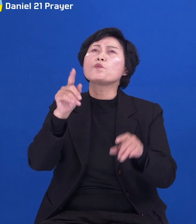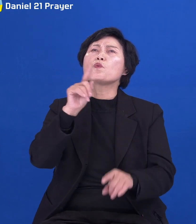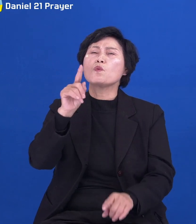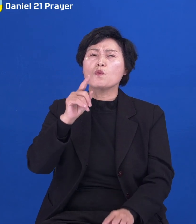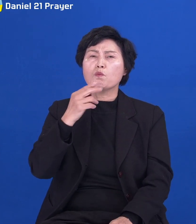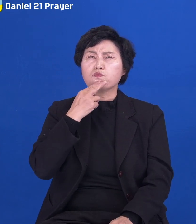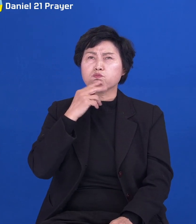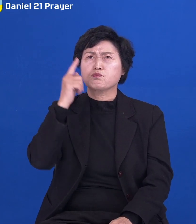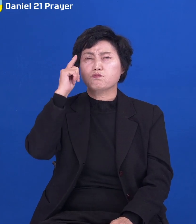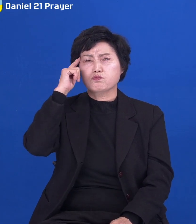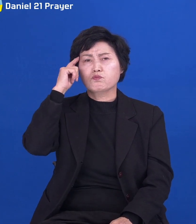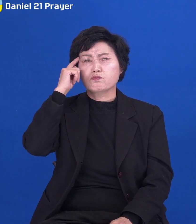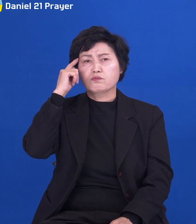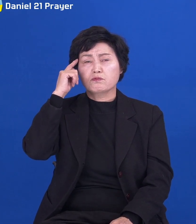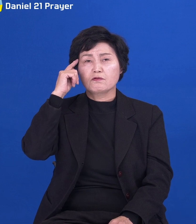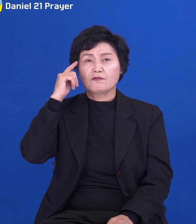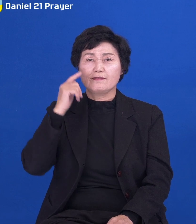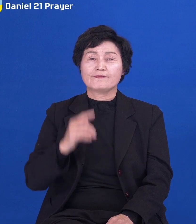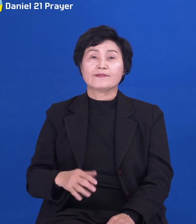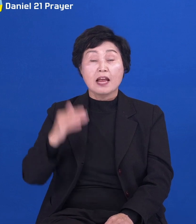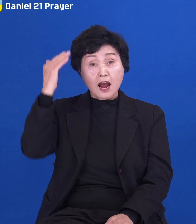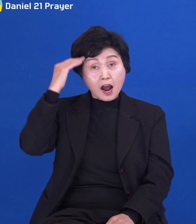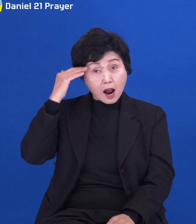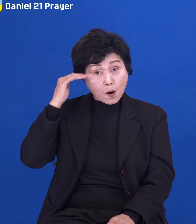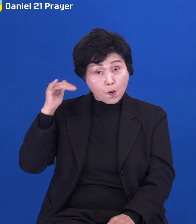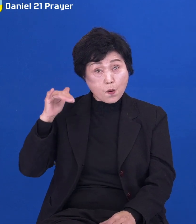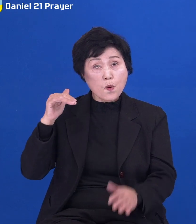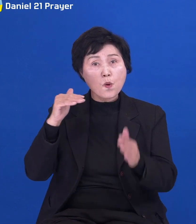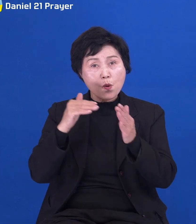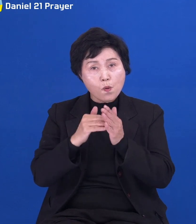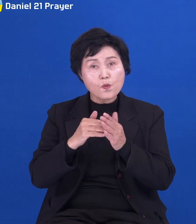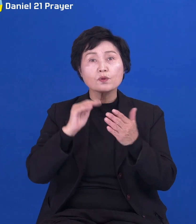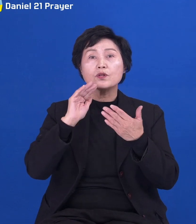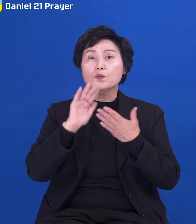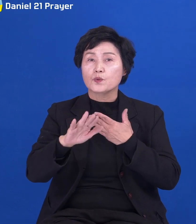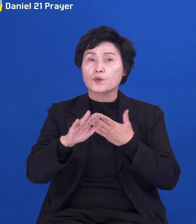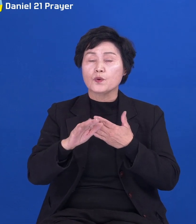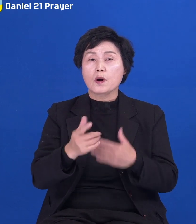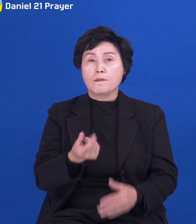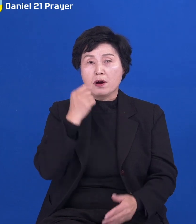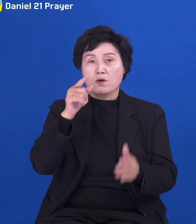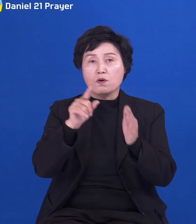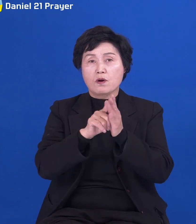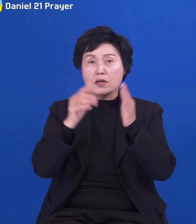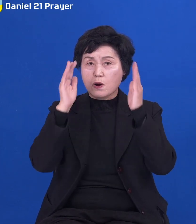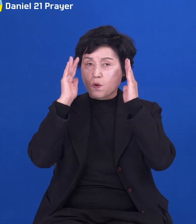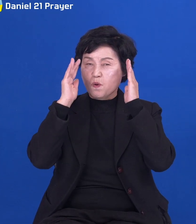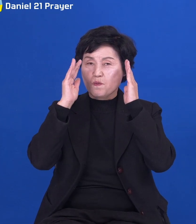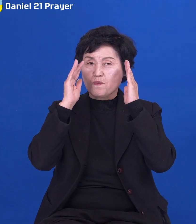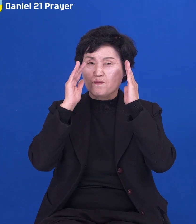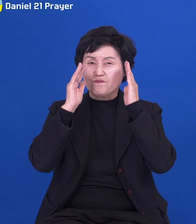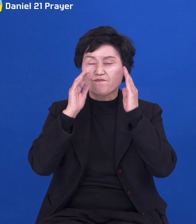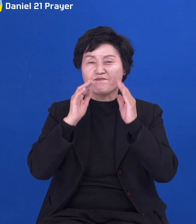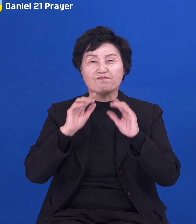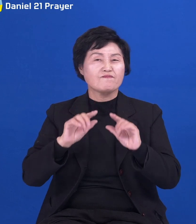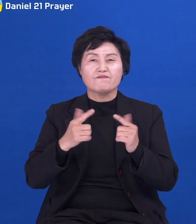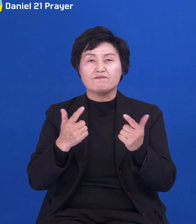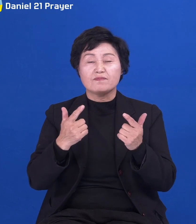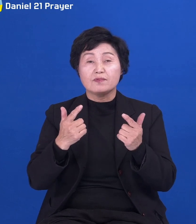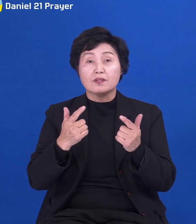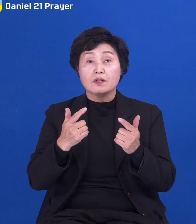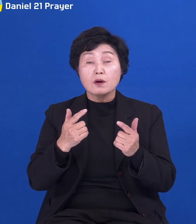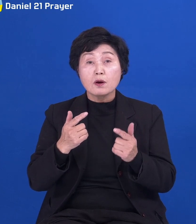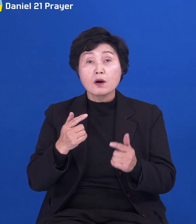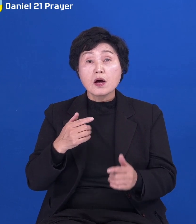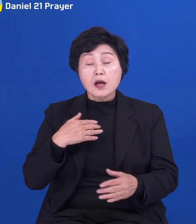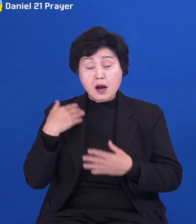한국에 와서 저는 바로 신학을 하지 않았어요. 당시 나의 상태는 공부를 할 수 있는 상태가 아니었어요. 자다 깨나면